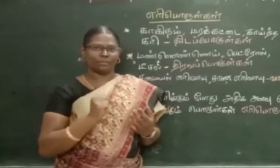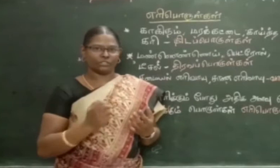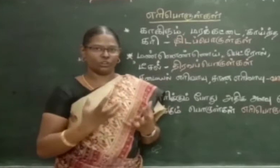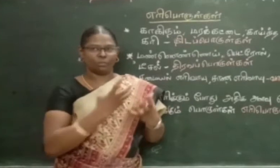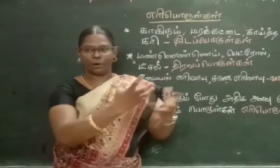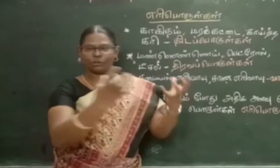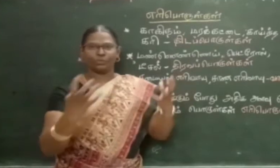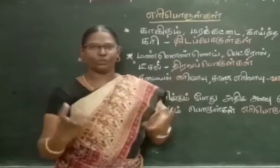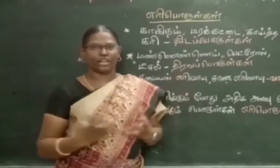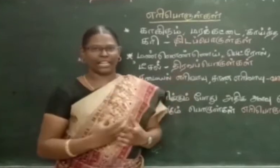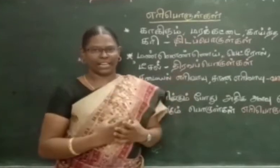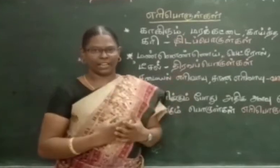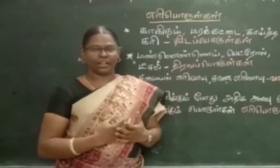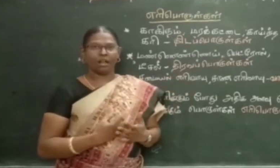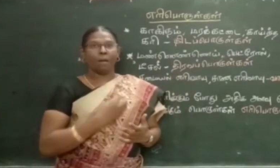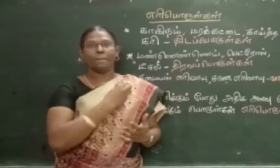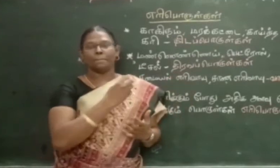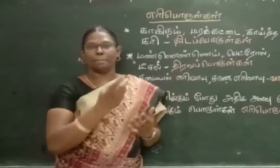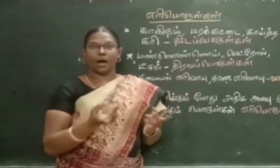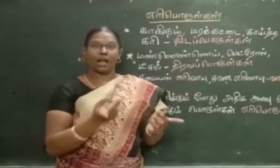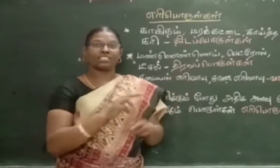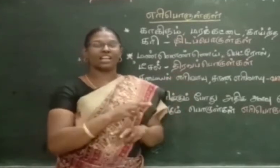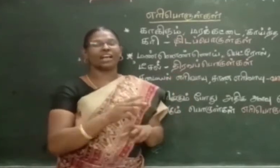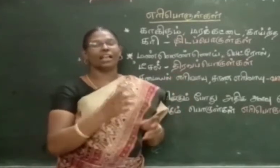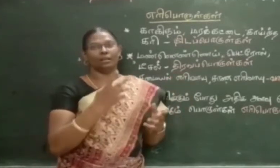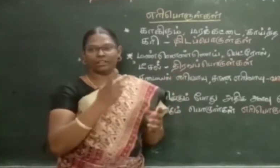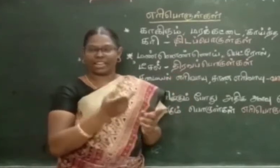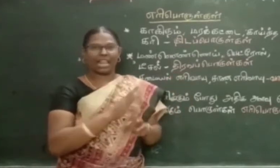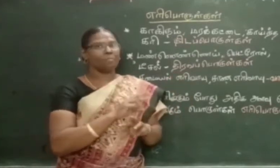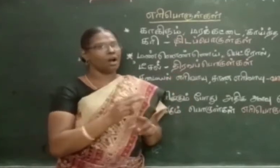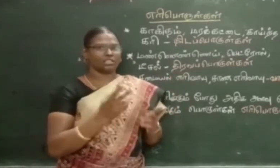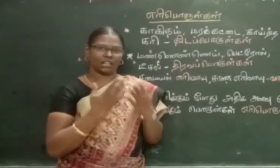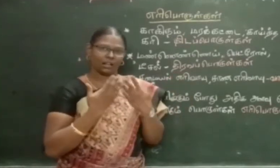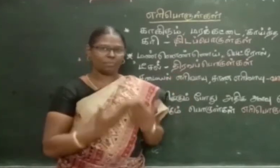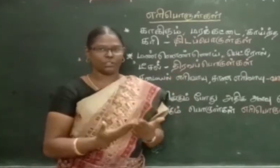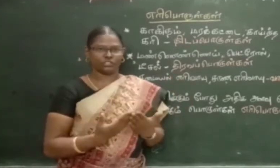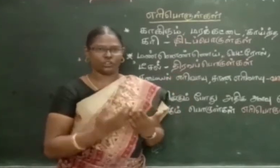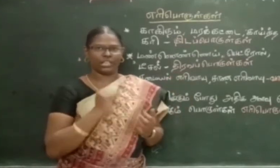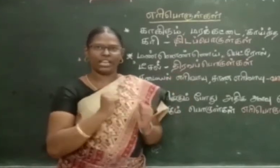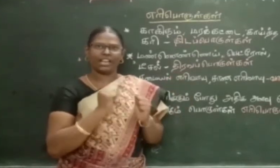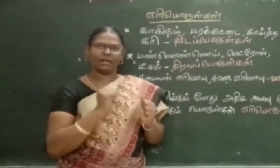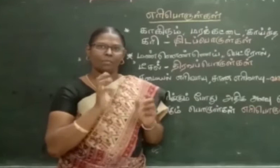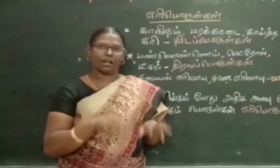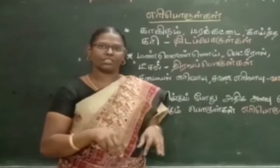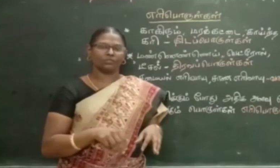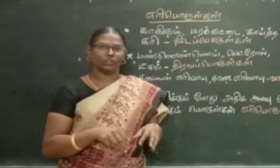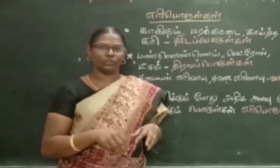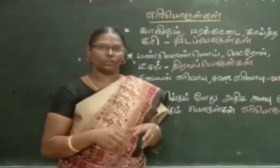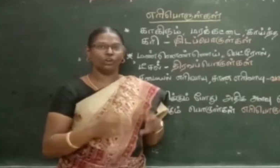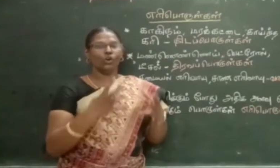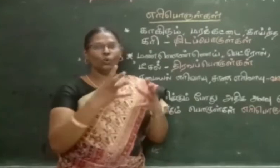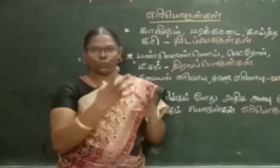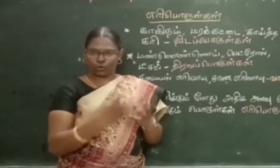படித்தோம்? பருப்பொருட்களின் மாற்றங்கள், நிலை மாற்றங்கள் படித்தோம். என்னென்ன மாற்றம் வரும்?